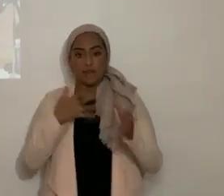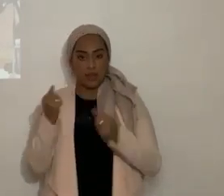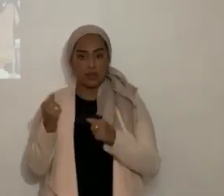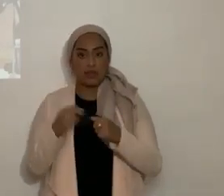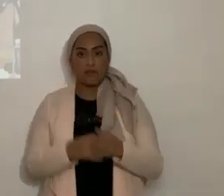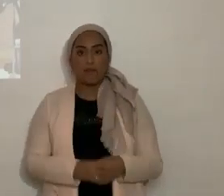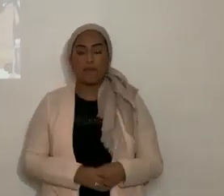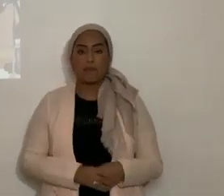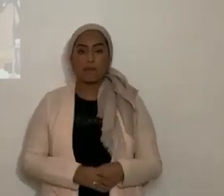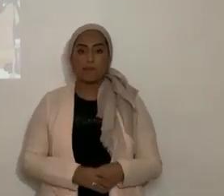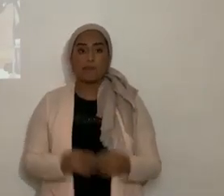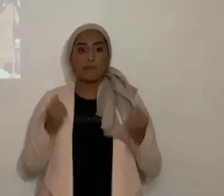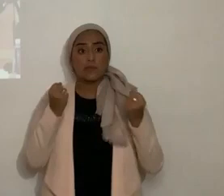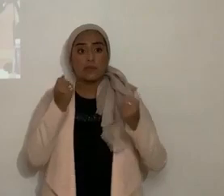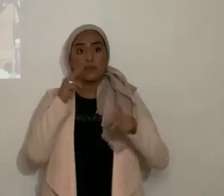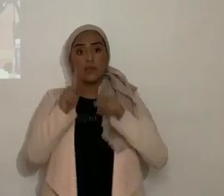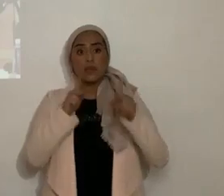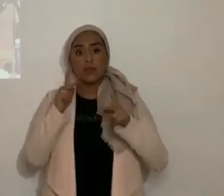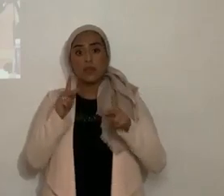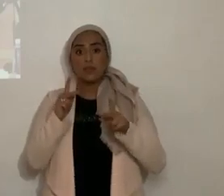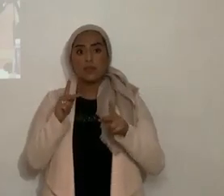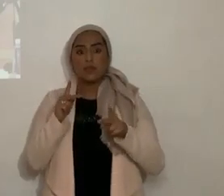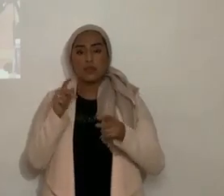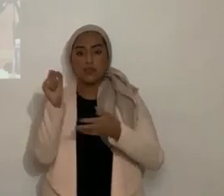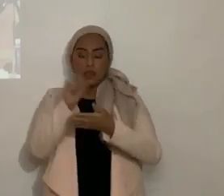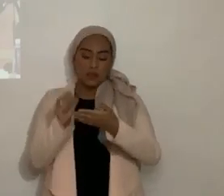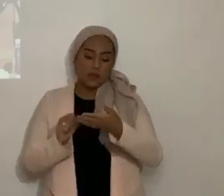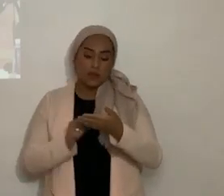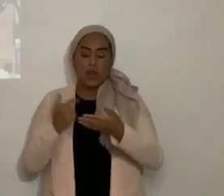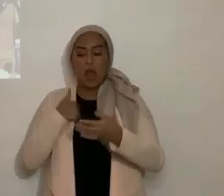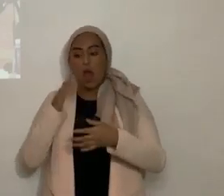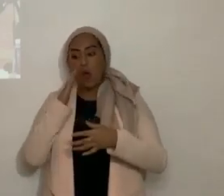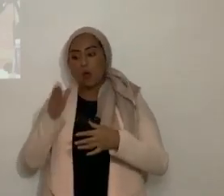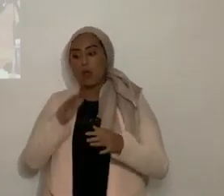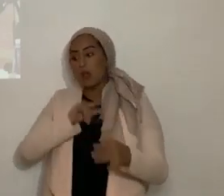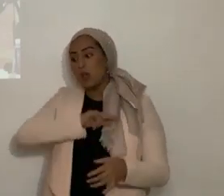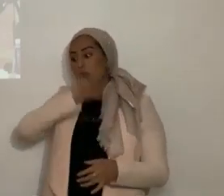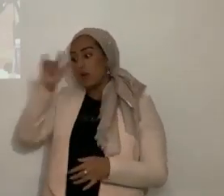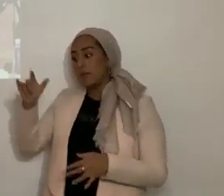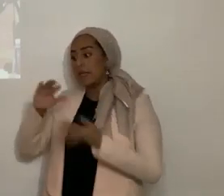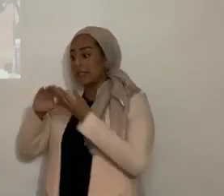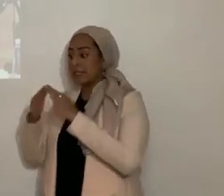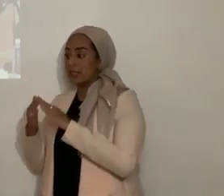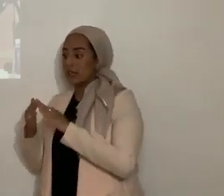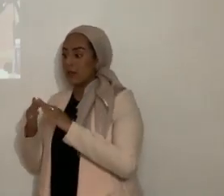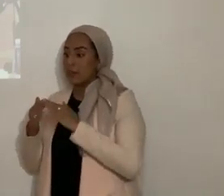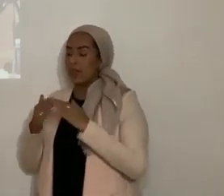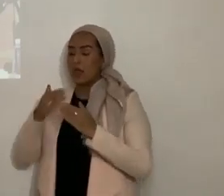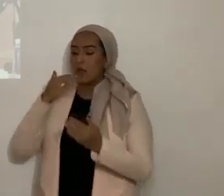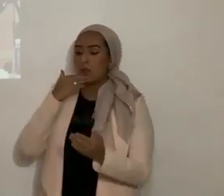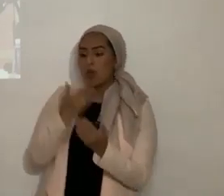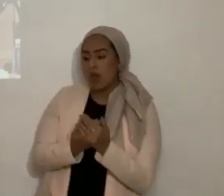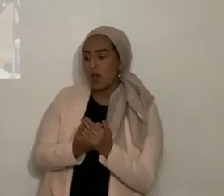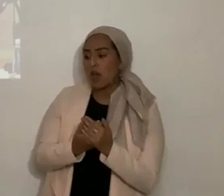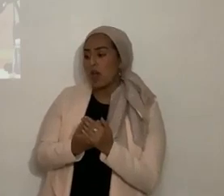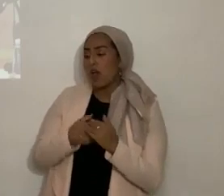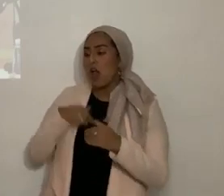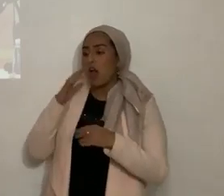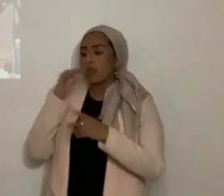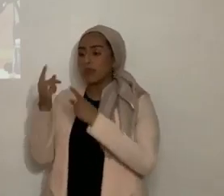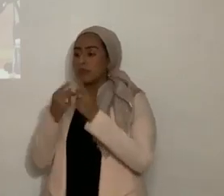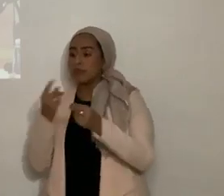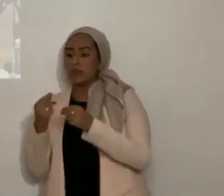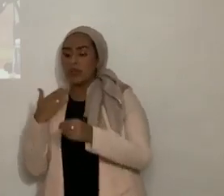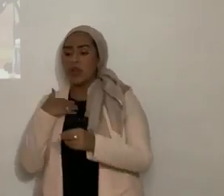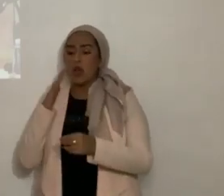Muchas personas hacen planes y dicen, me iré a esta ciudad y me irá muy bien, y haré esto y me